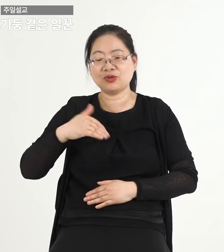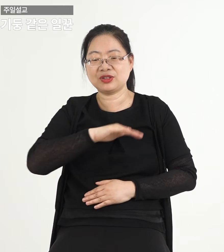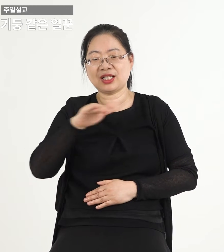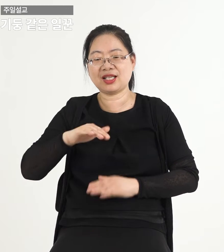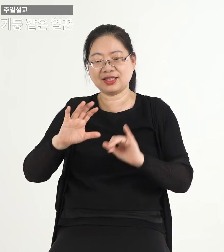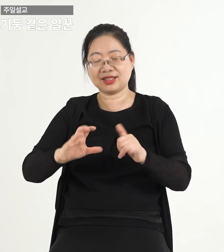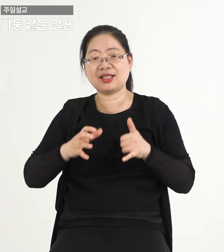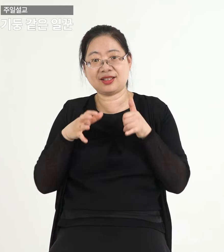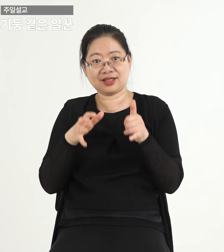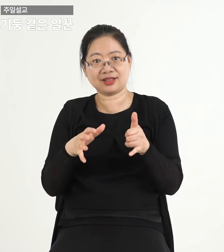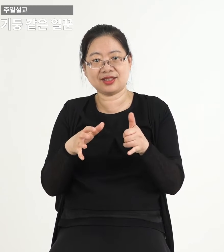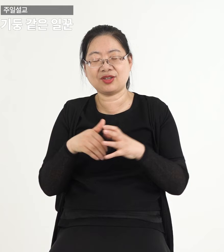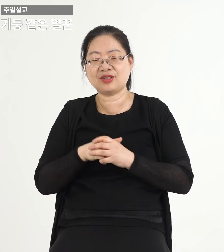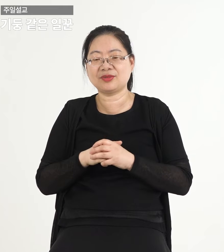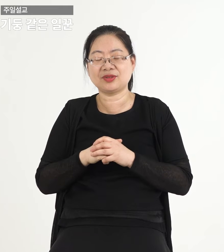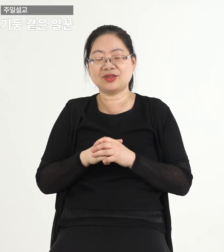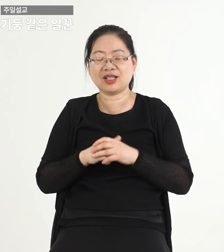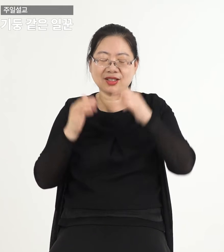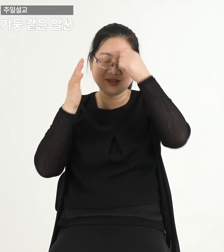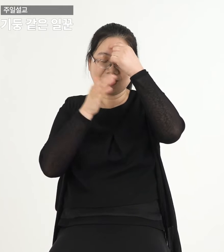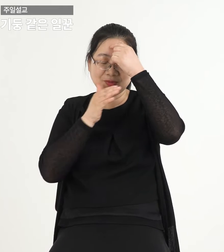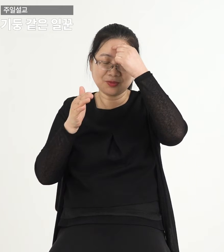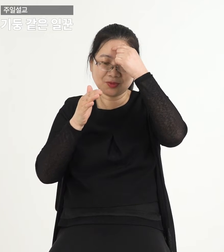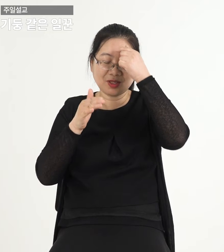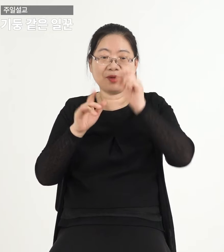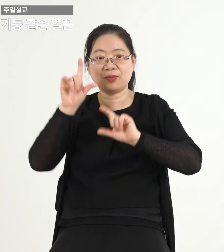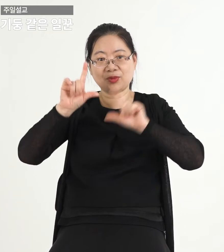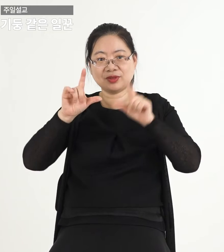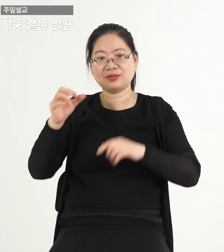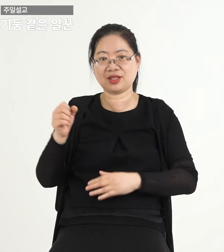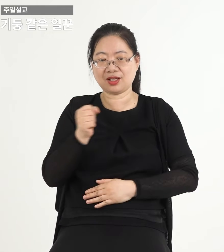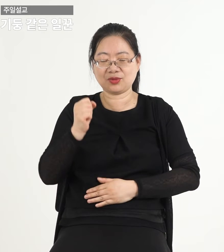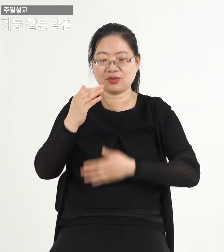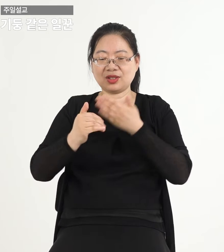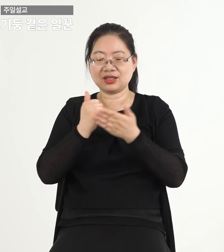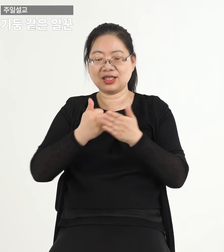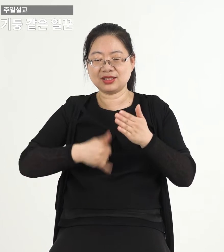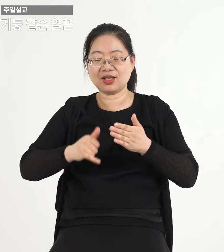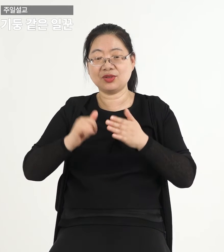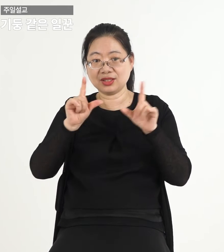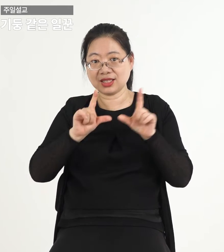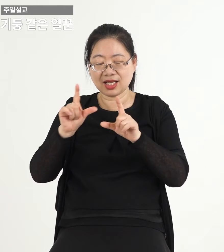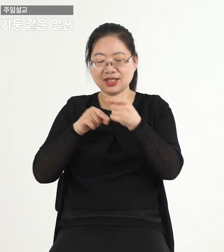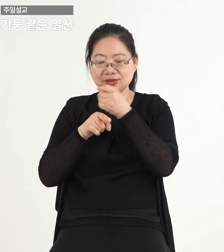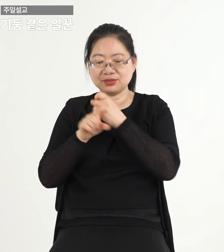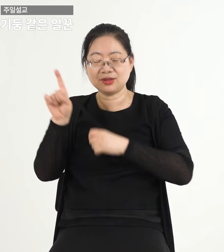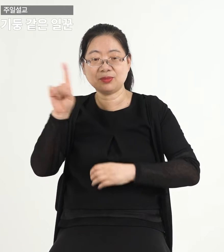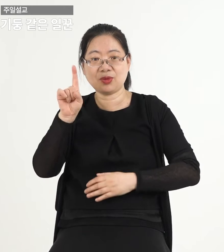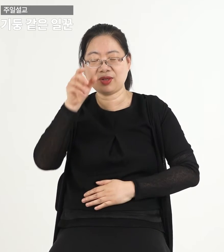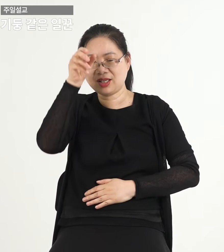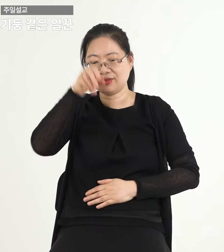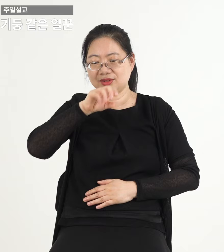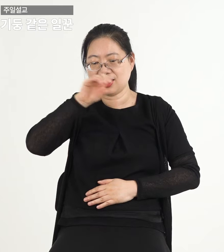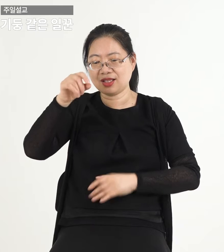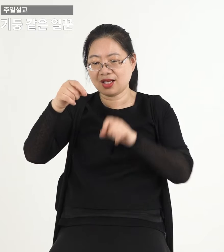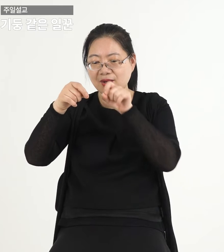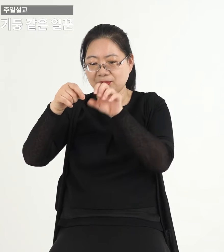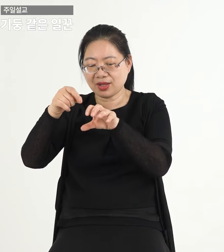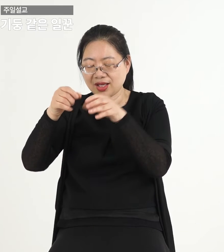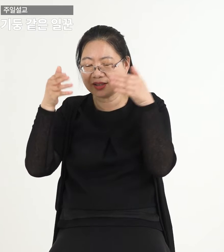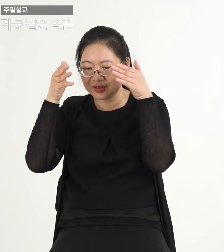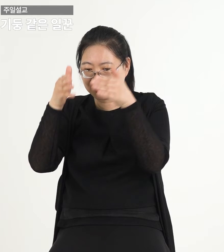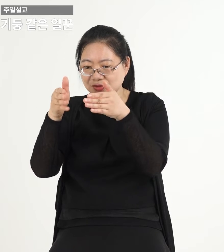이 땅에서 성도로 하나님의 자녀로 살아간다는 것은 십자가 앞에